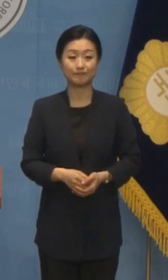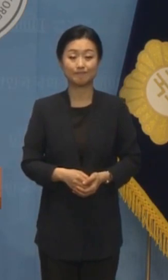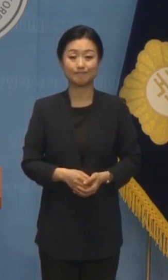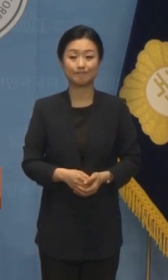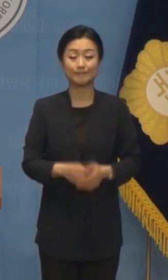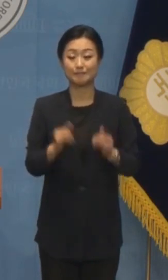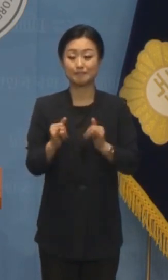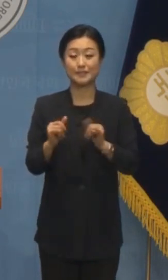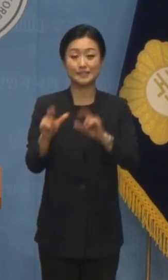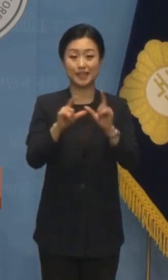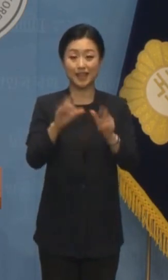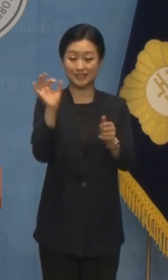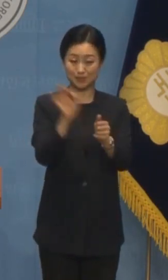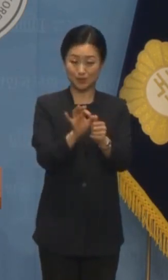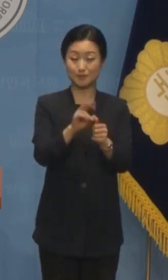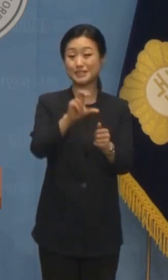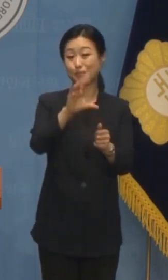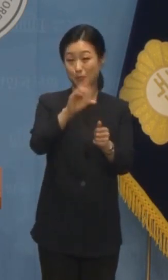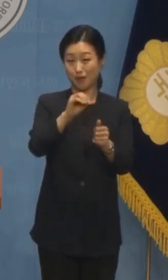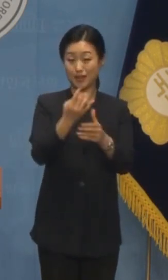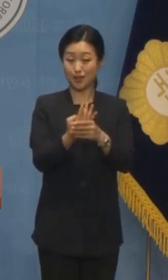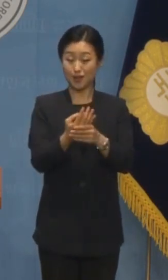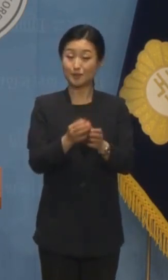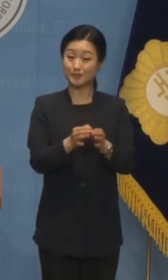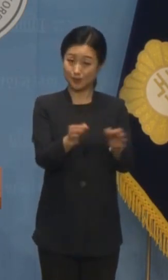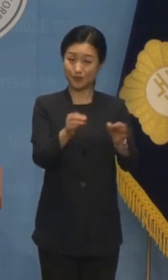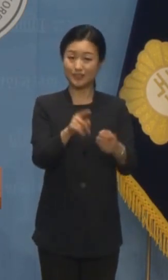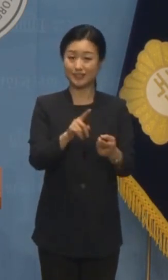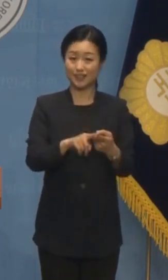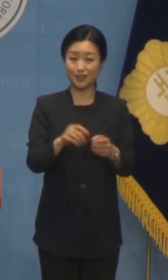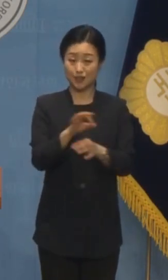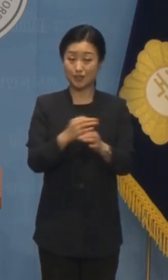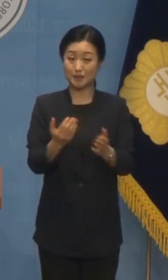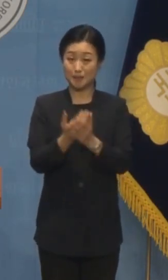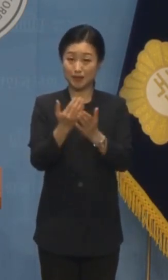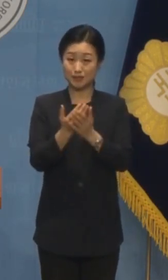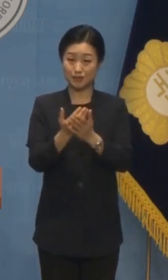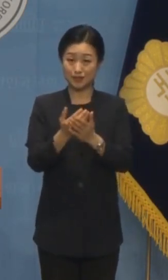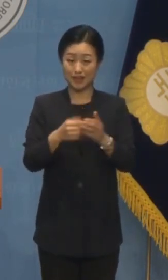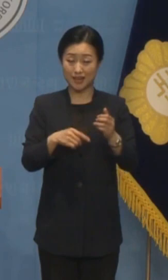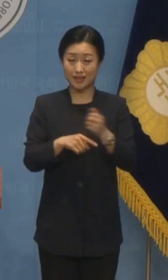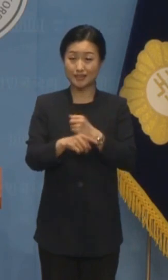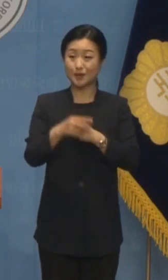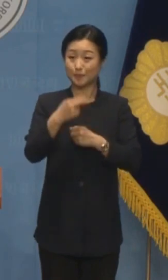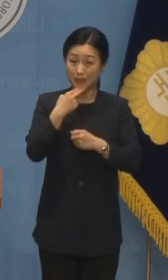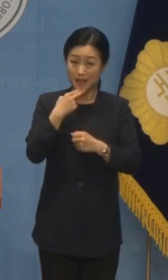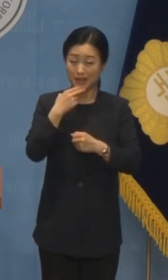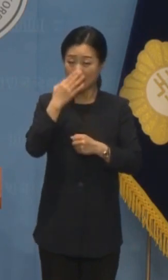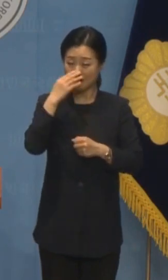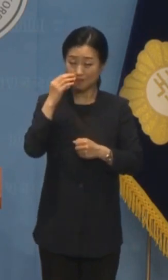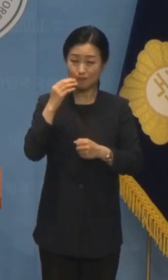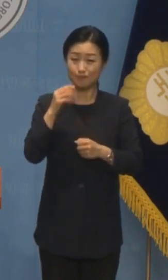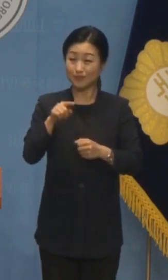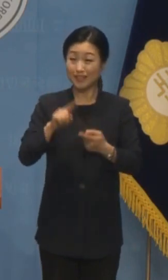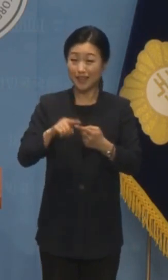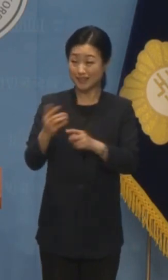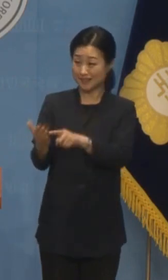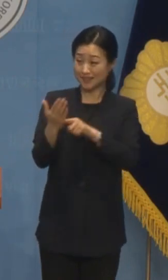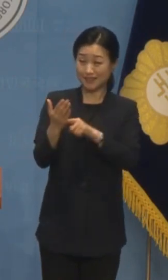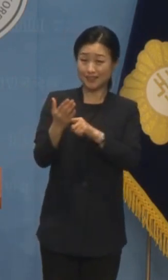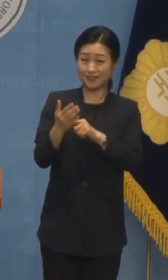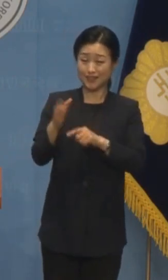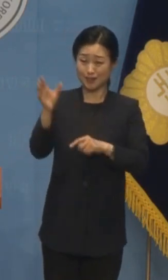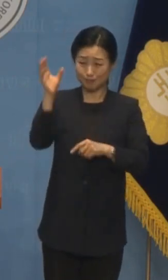이런 민생회복지원금 같은 현금성 정부 지출이 경제발전에 무익한 포퓰리즘일 뿐이다 라는 대책 없고